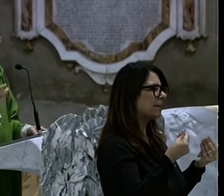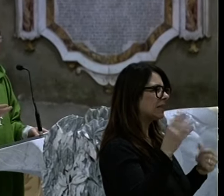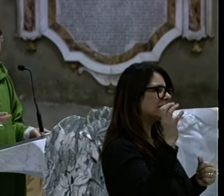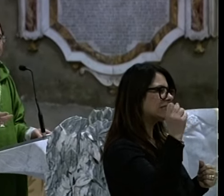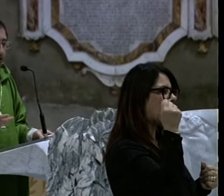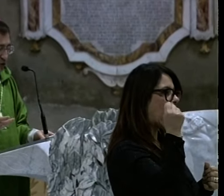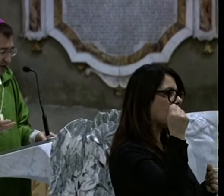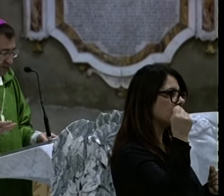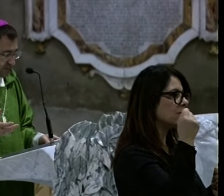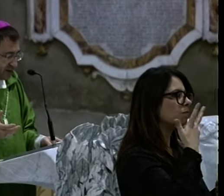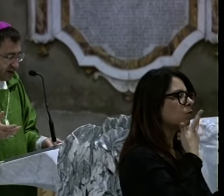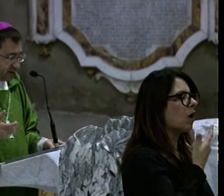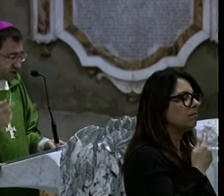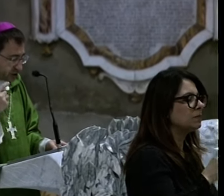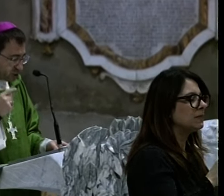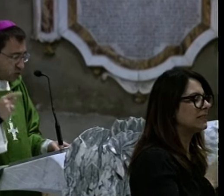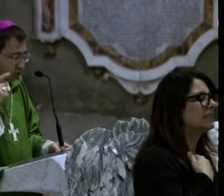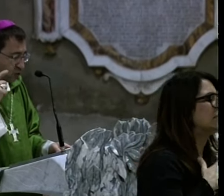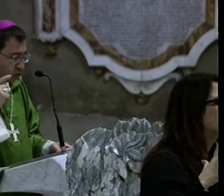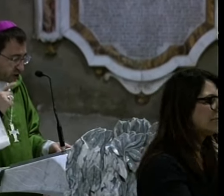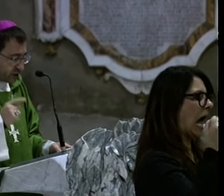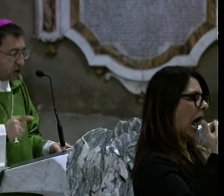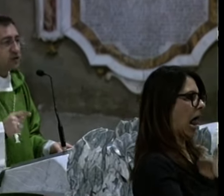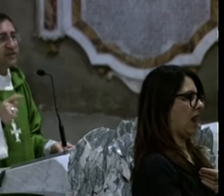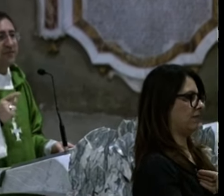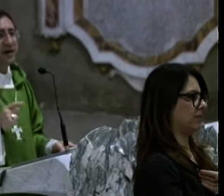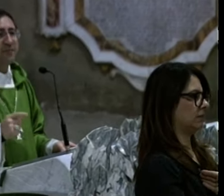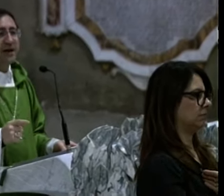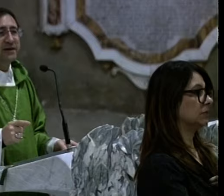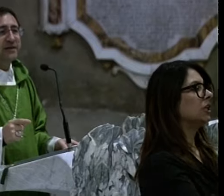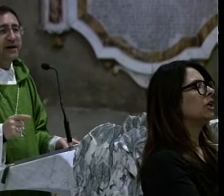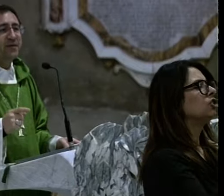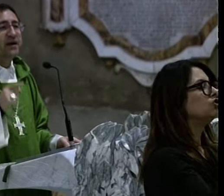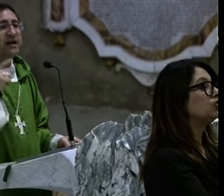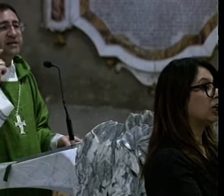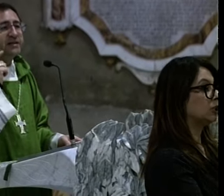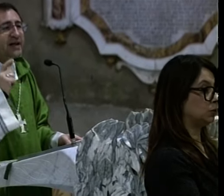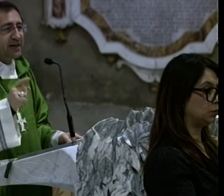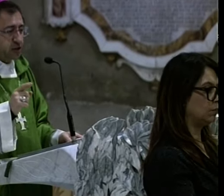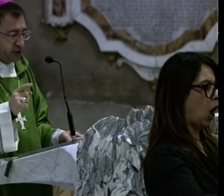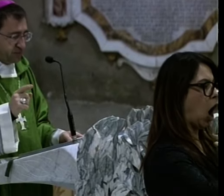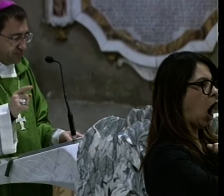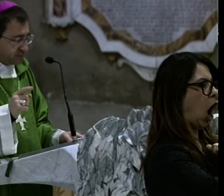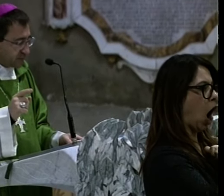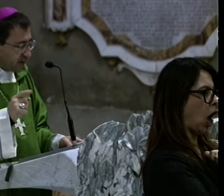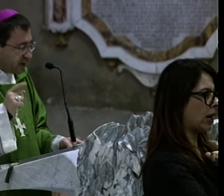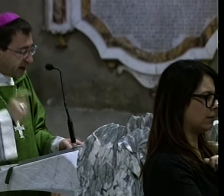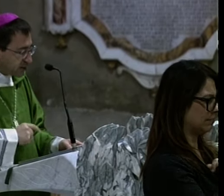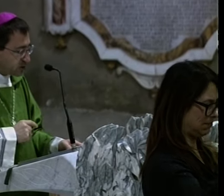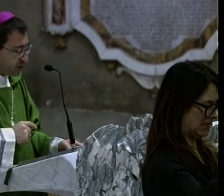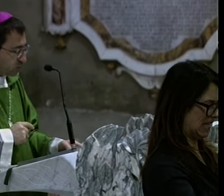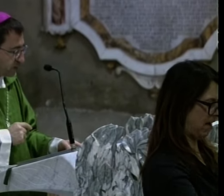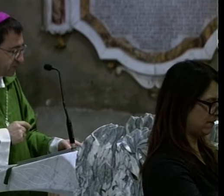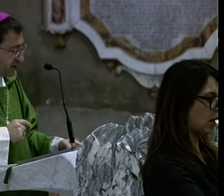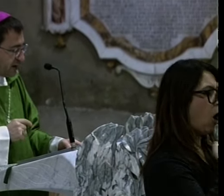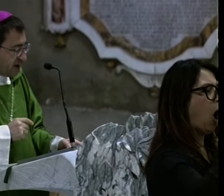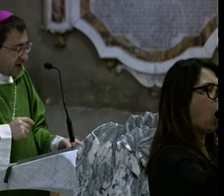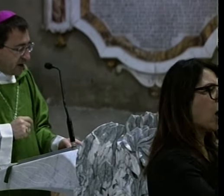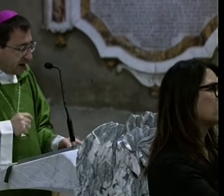che vuole farlo tacere. Gesù ordinò severamente: taci, esci da